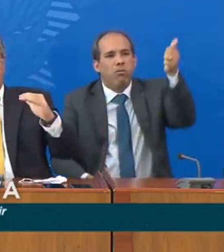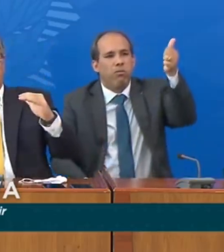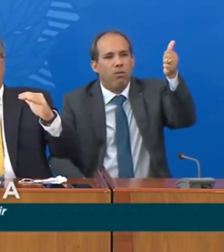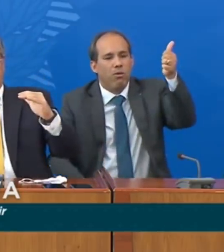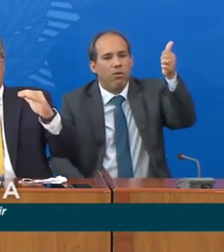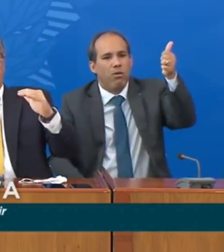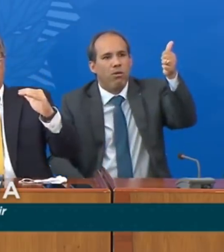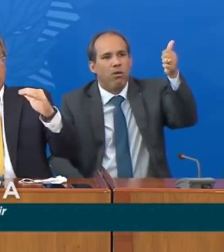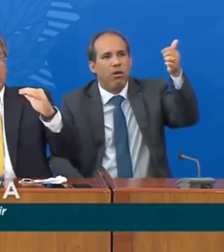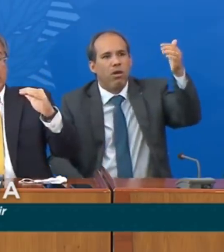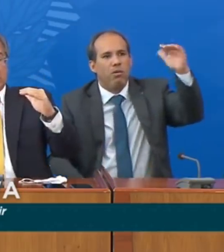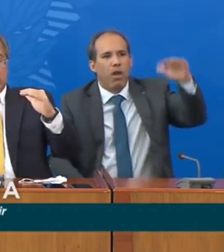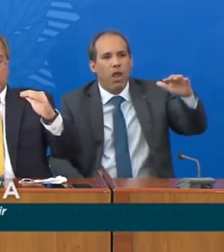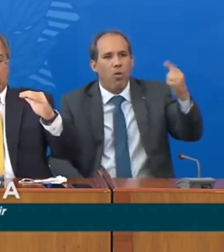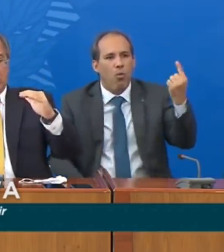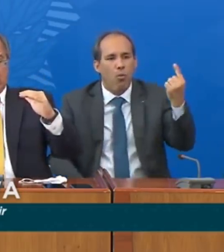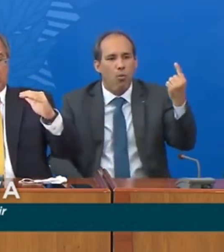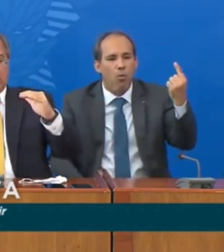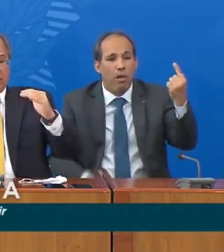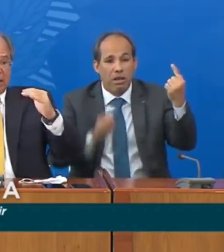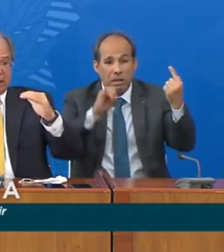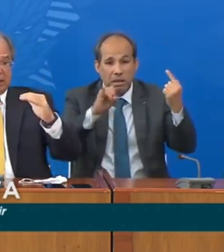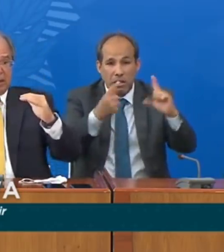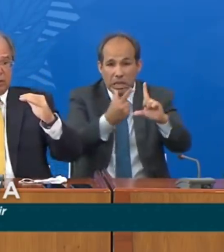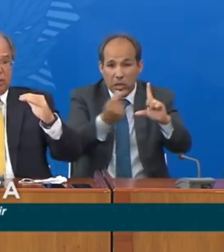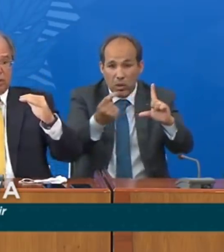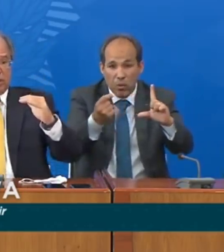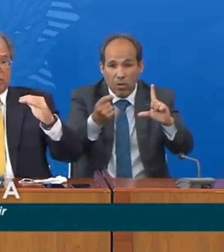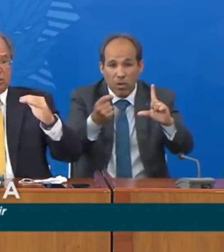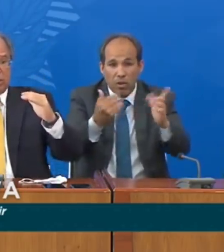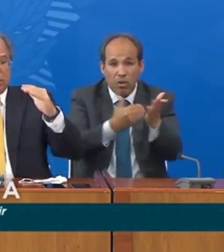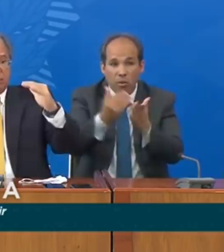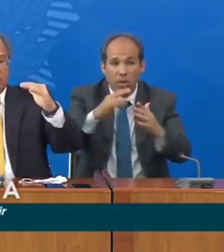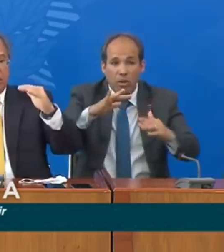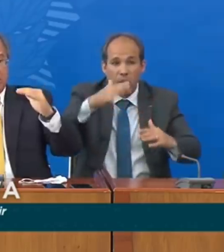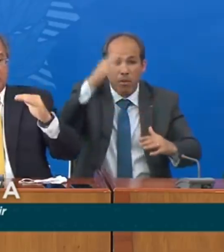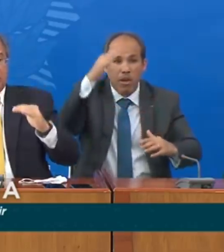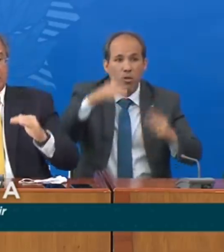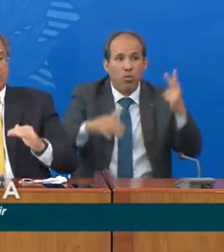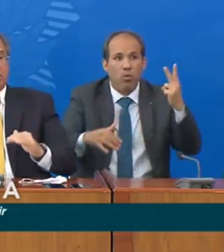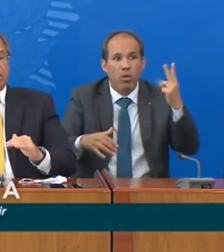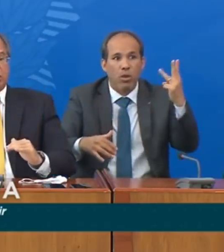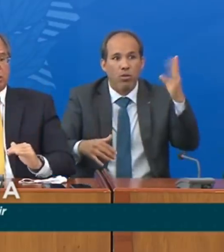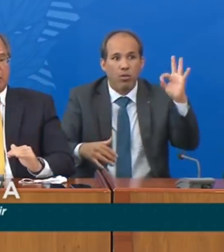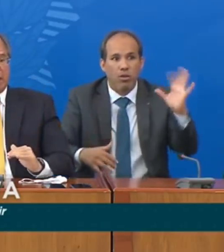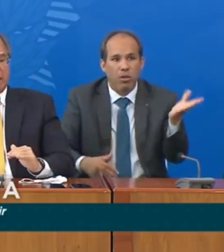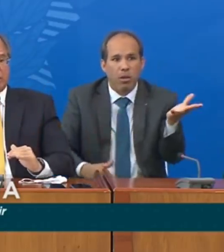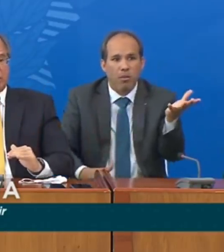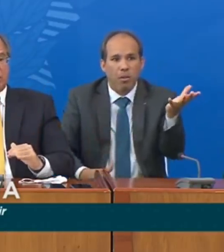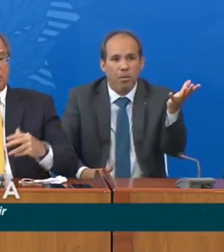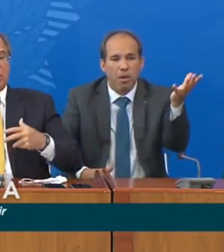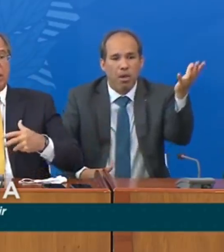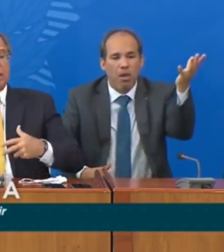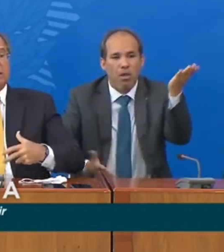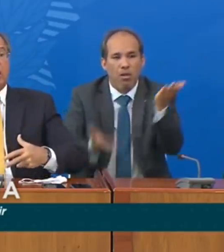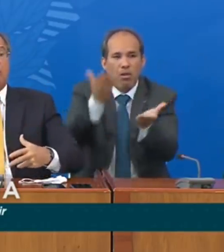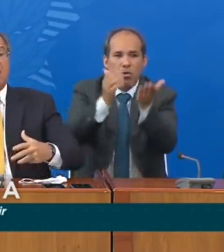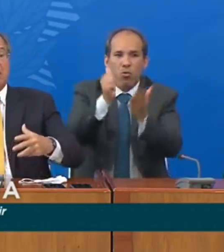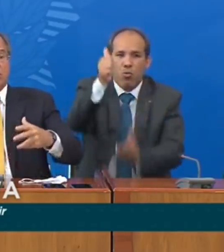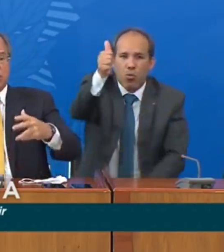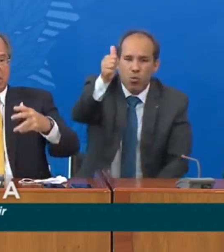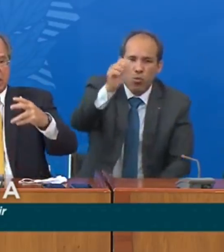1. Poderia, se a economia começar a crescer 2%, 3%, ele poderia ir para um pico ligeiro superávit. Então,